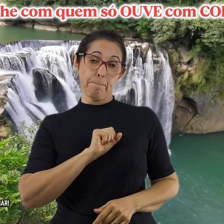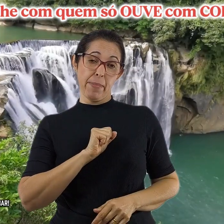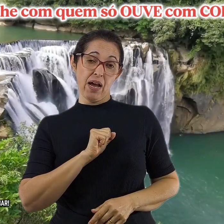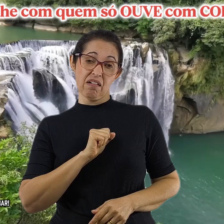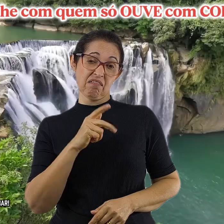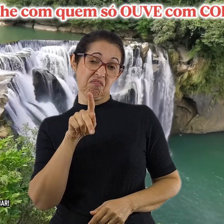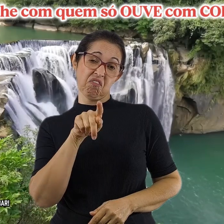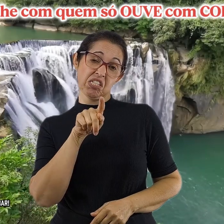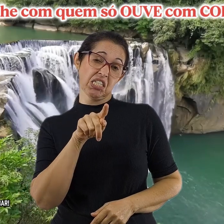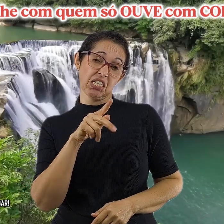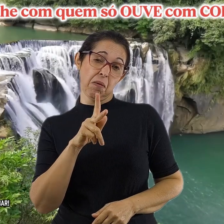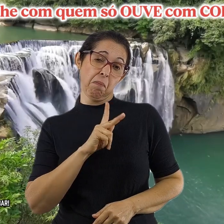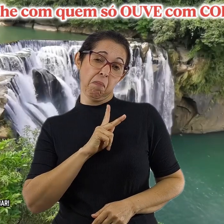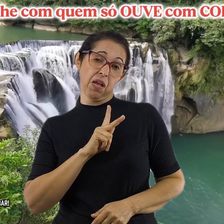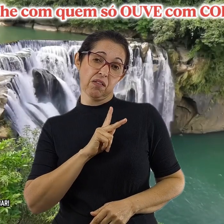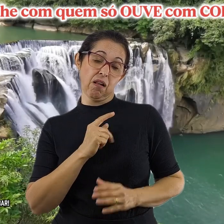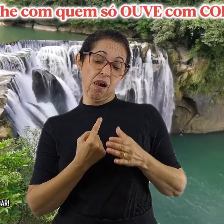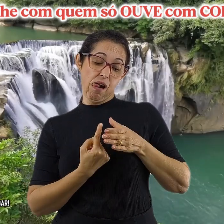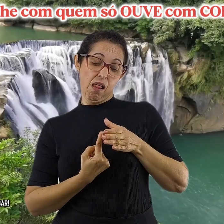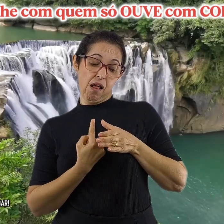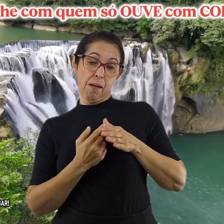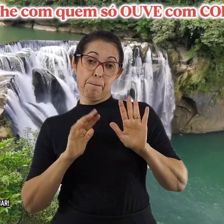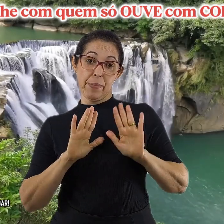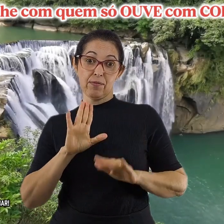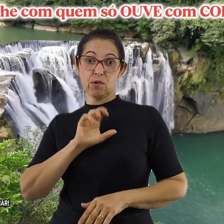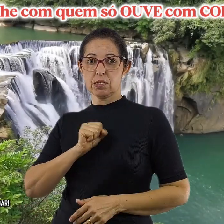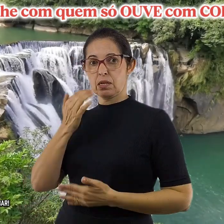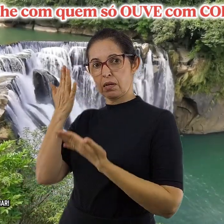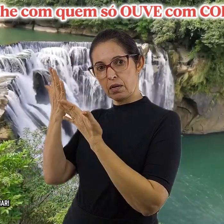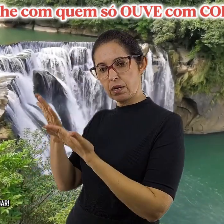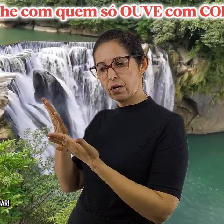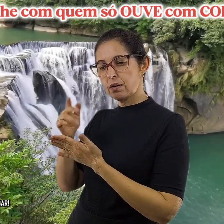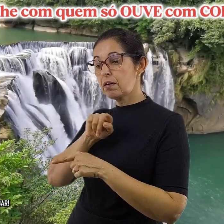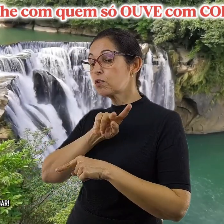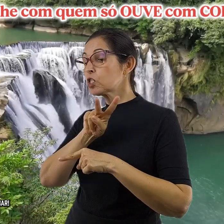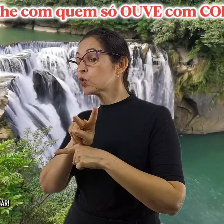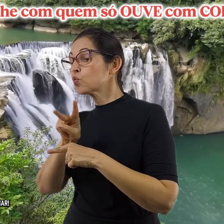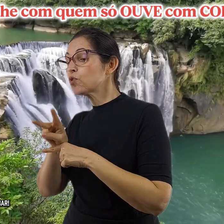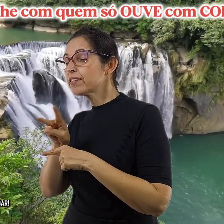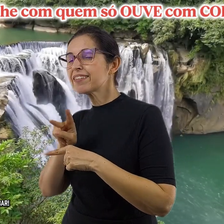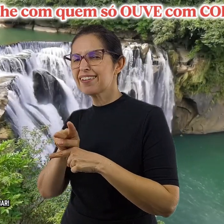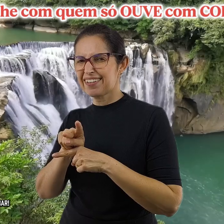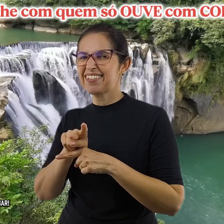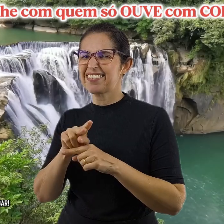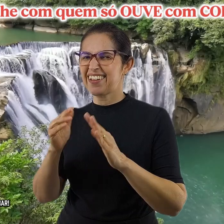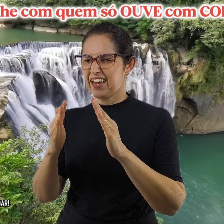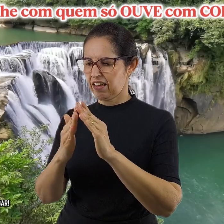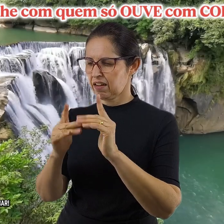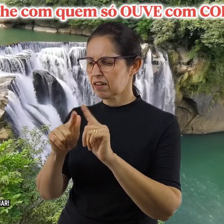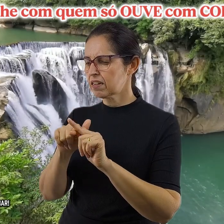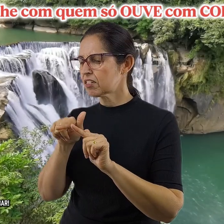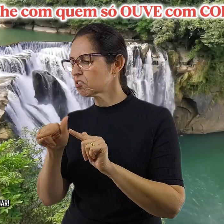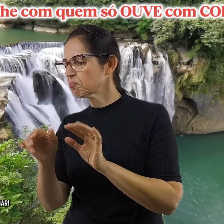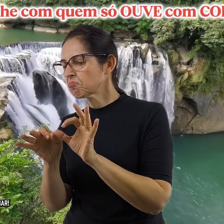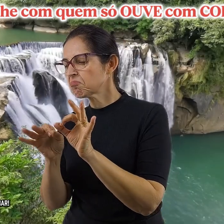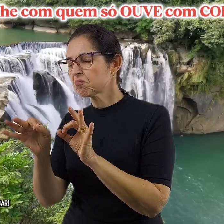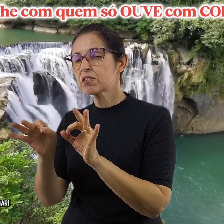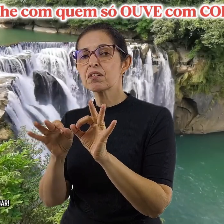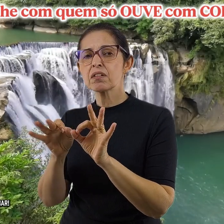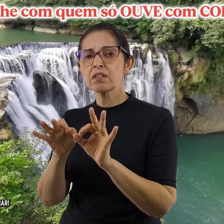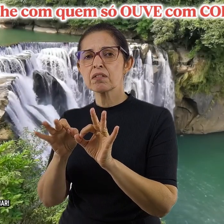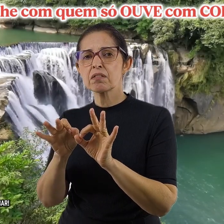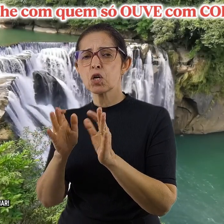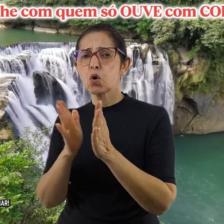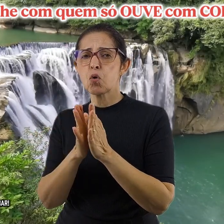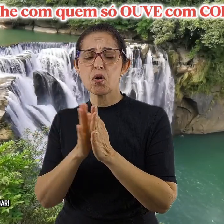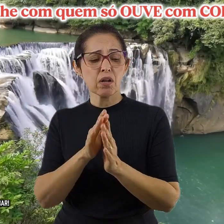mesmo. Mas quando você ama o Senhor, você está cuidando da vinha, cuidando da igreja, cuidando